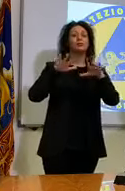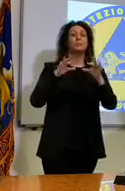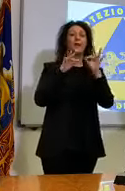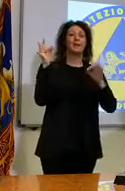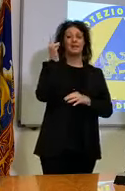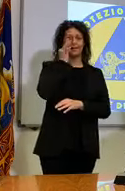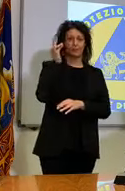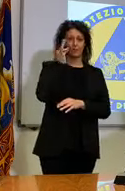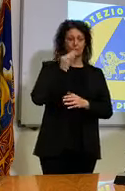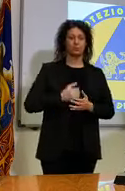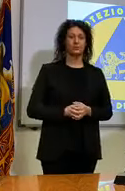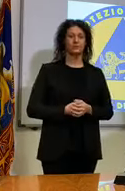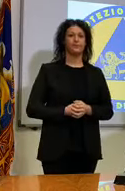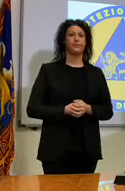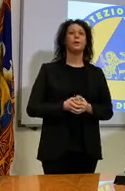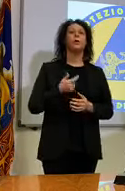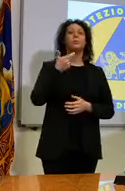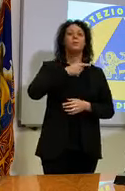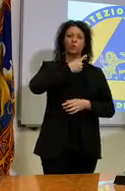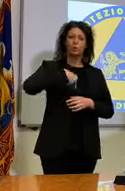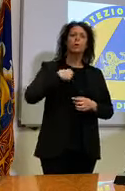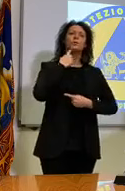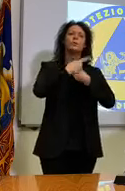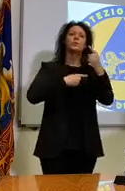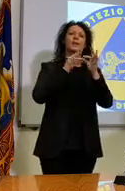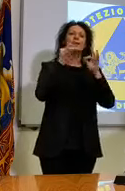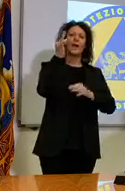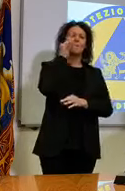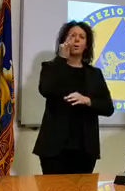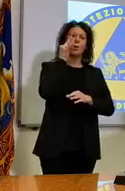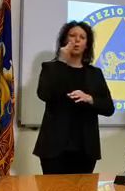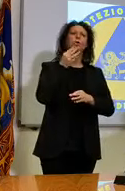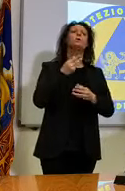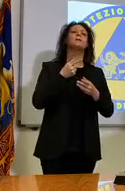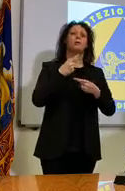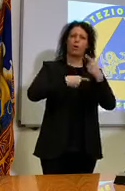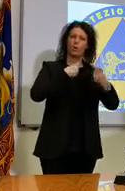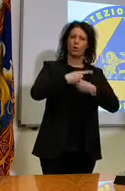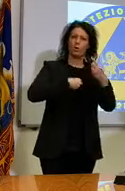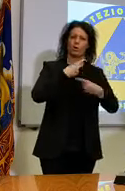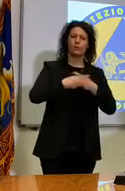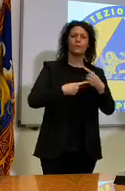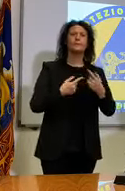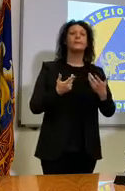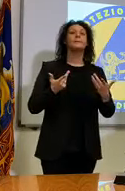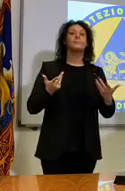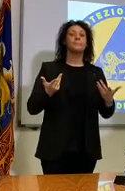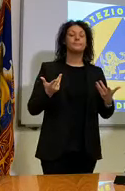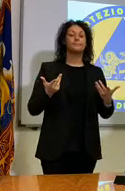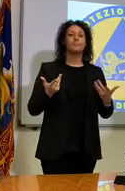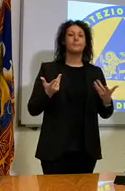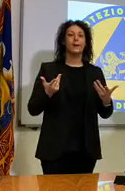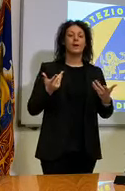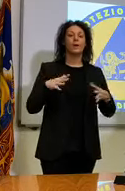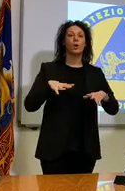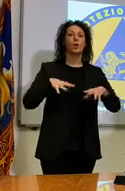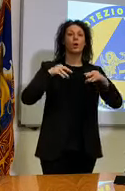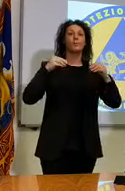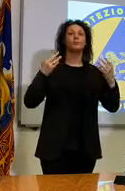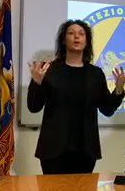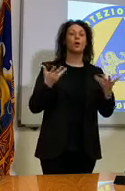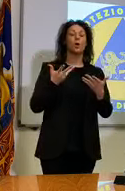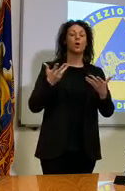perché continuiamo a farne, però è anche da dire, devo anche dirvi una cosa, che cominciamo a avere parecchi problemi con